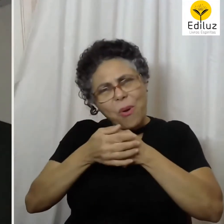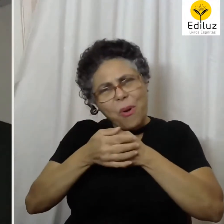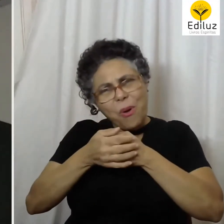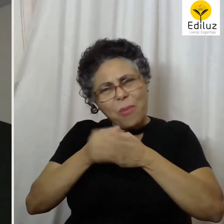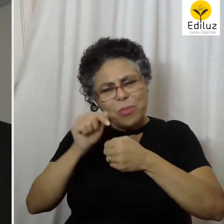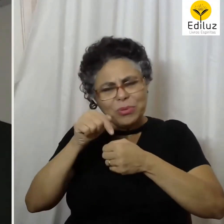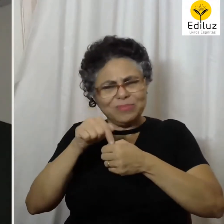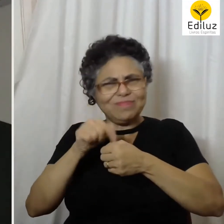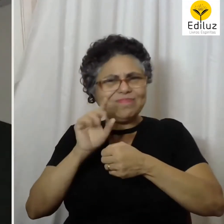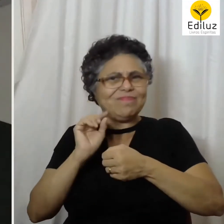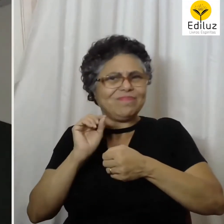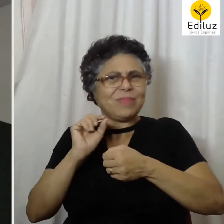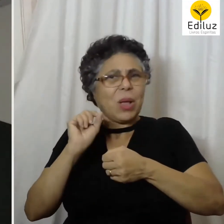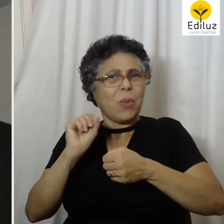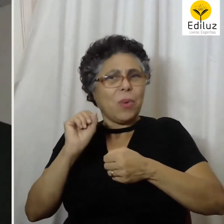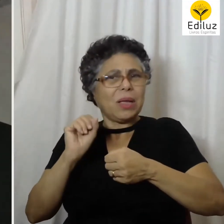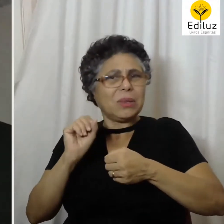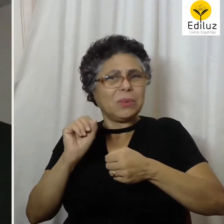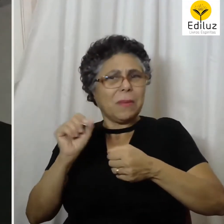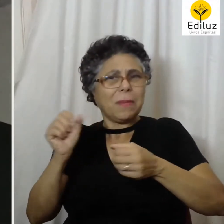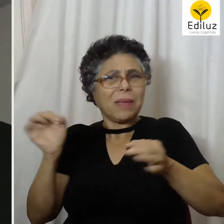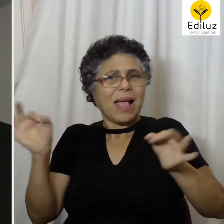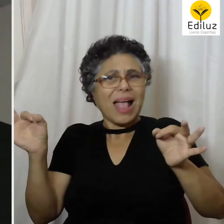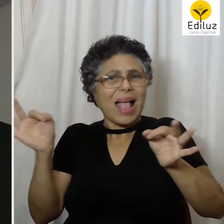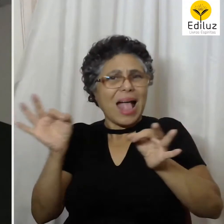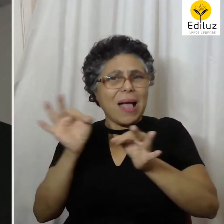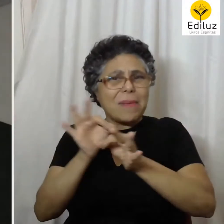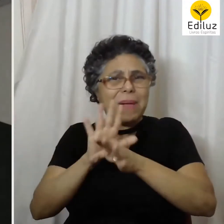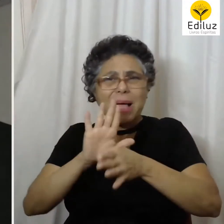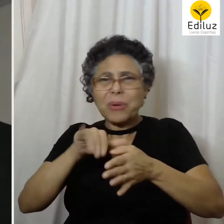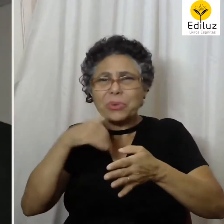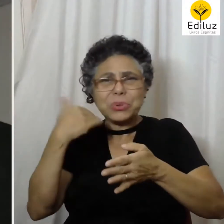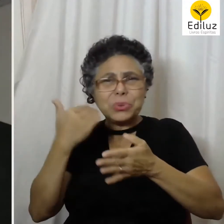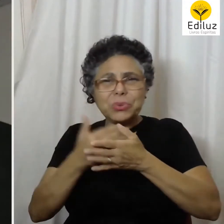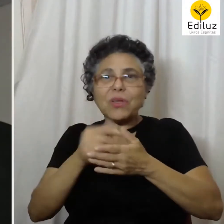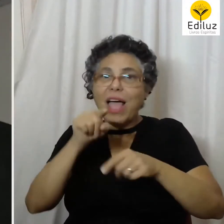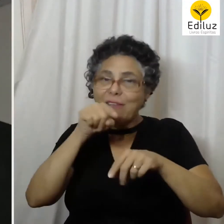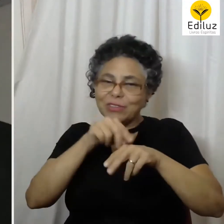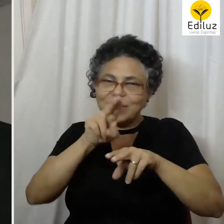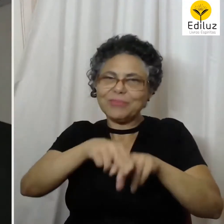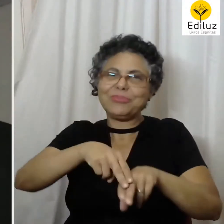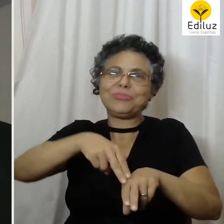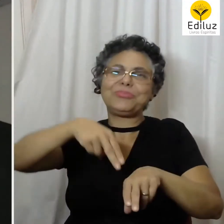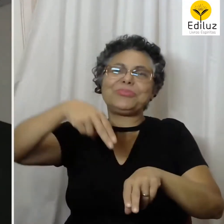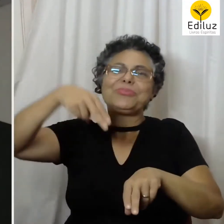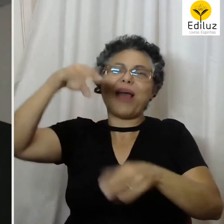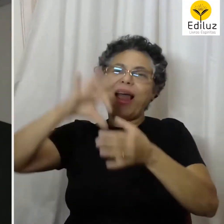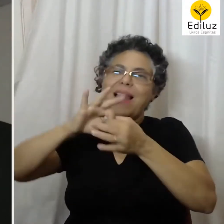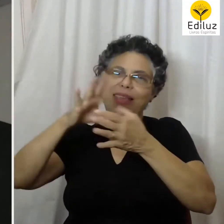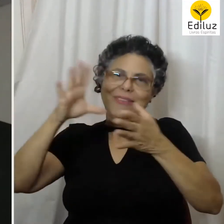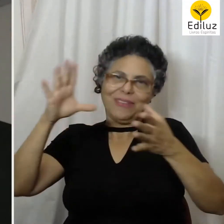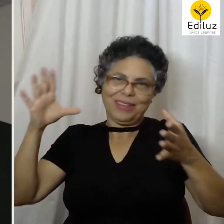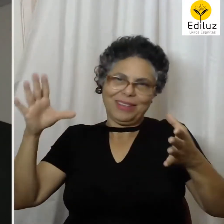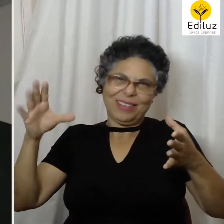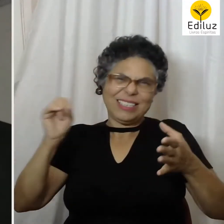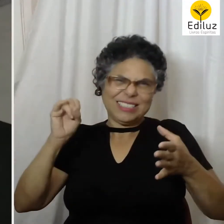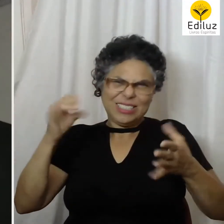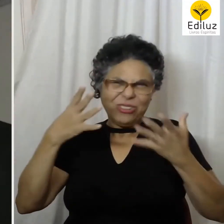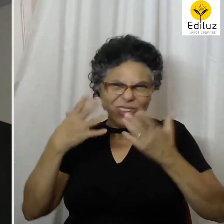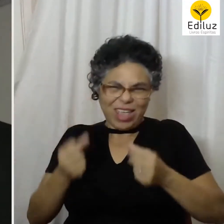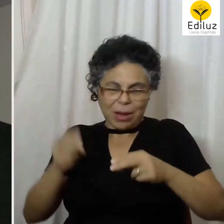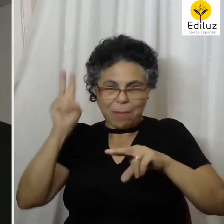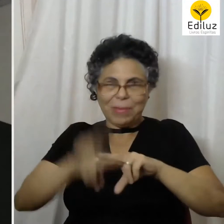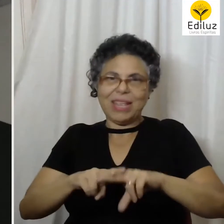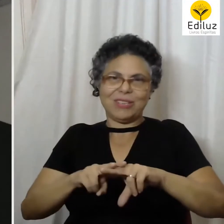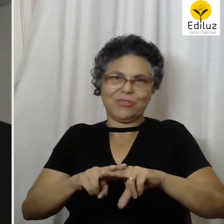sairá quando pagardes o último centil, que é o desencarne. Entende? Então, se não quisermos ficar presos